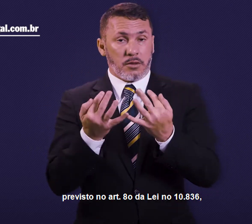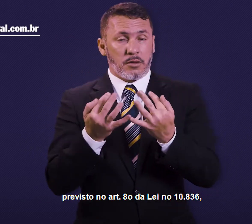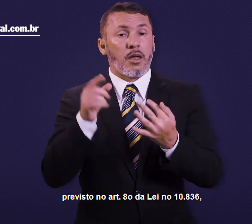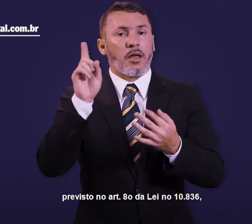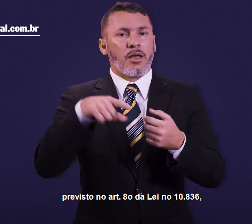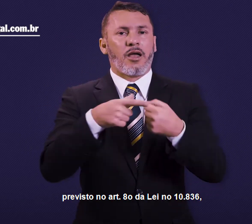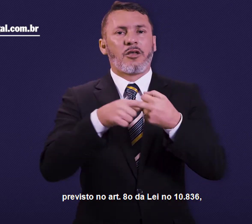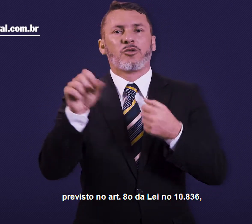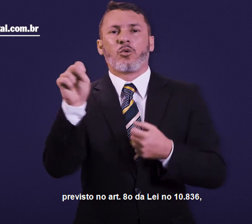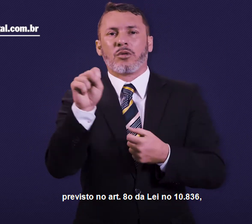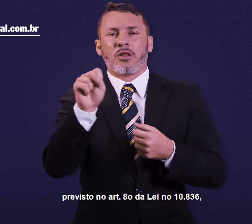artigo 8º da Lei nº